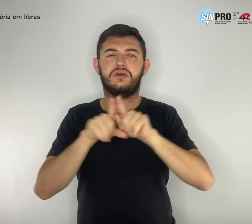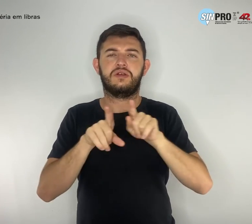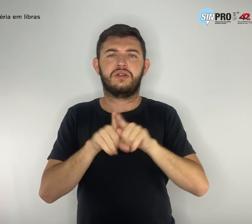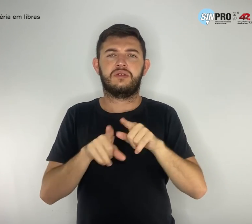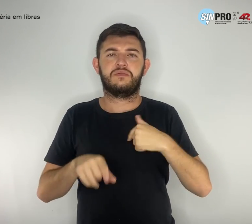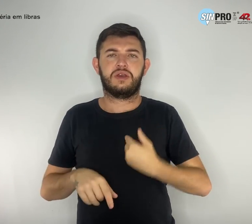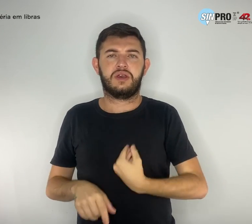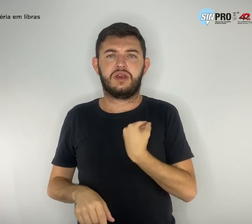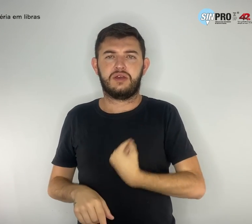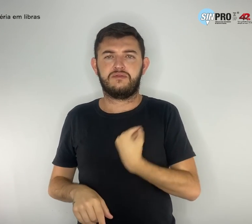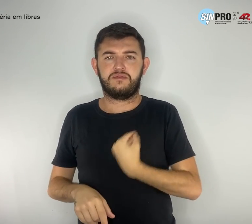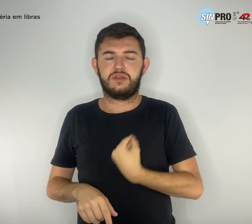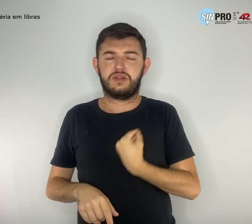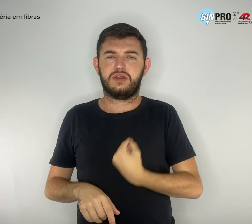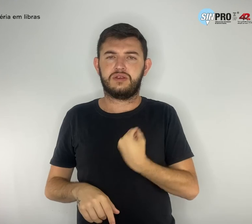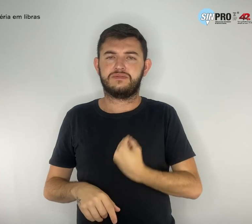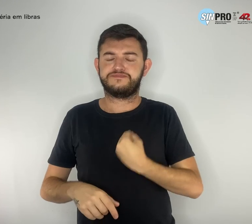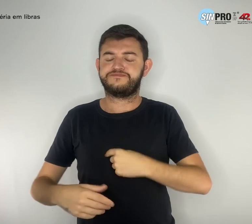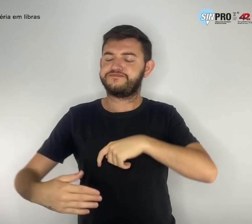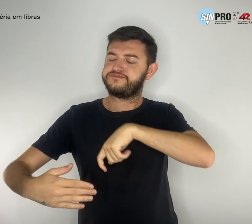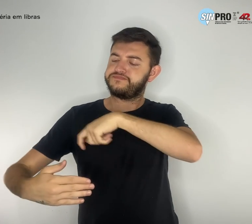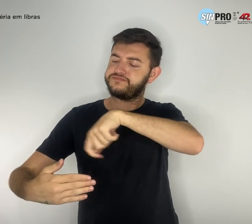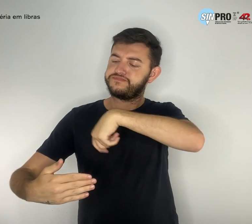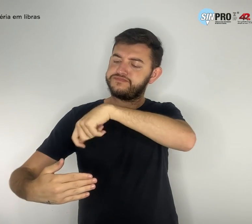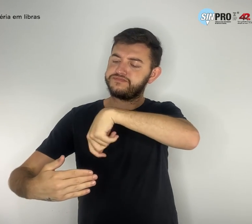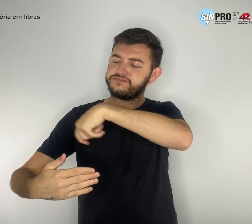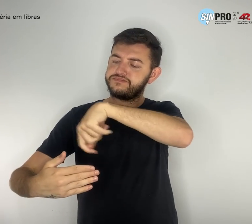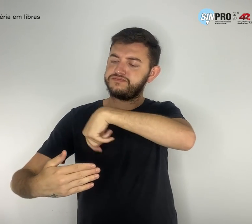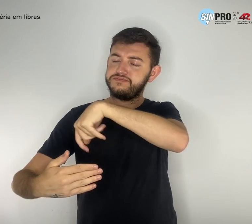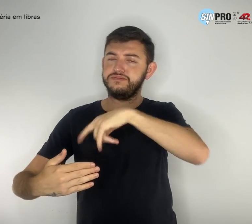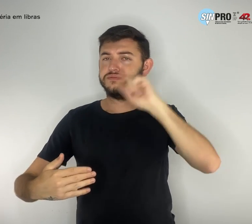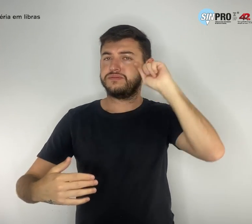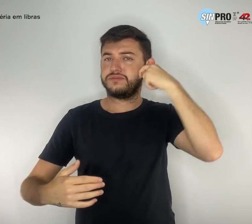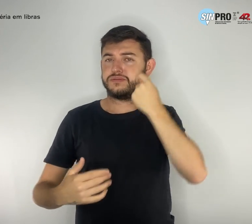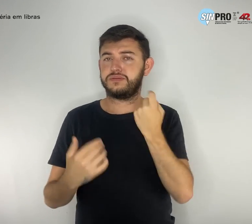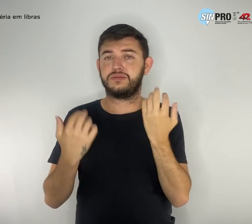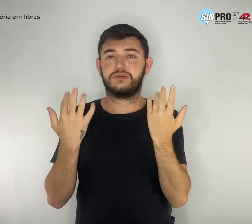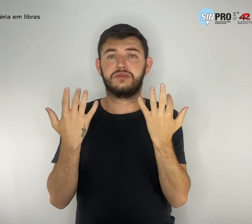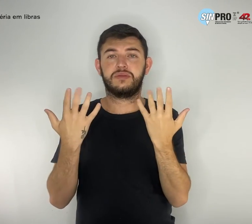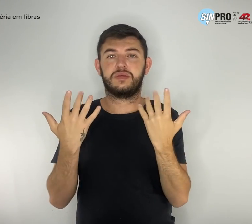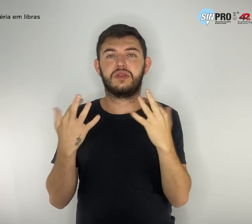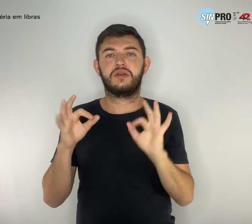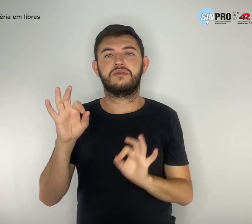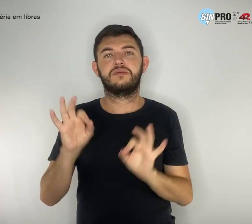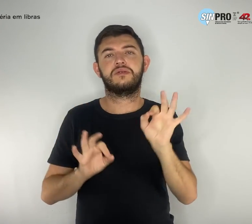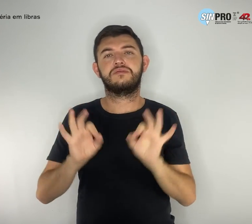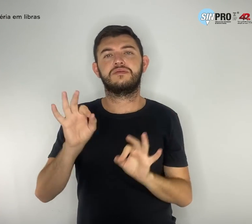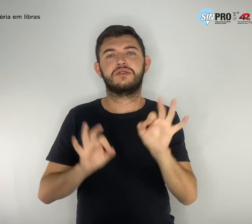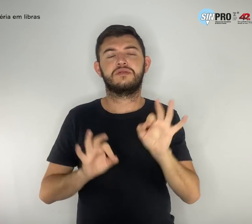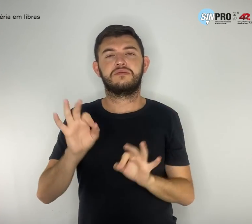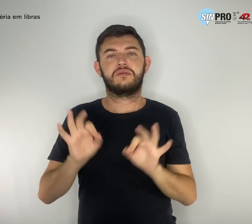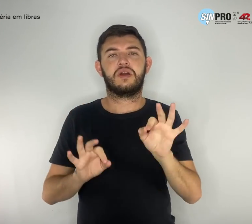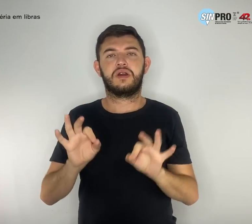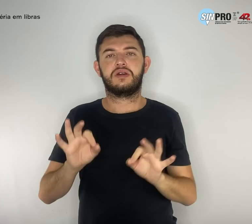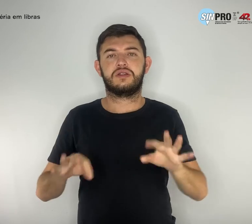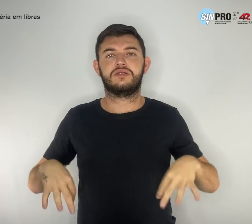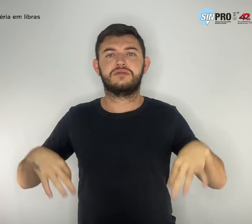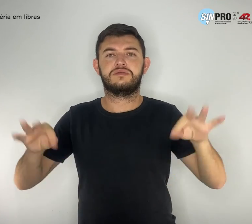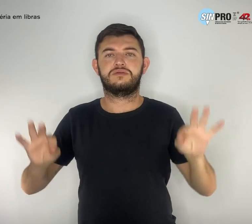do fogão. Negra é a mão, nos preparando a mesa, limpando as manchas do mundo